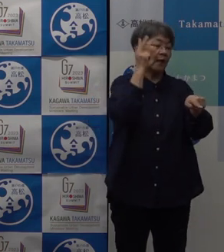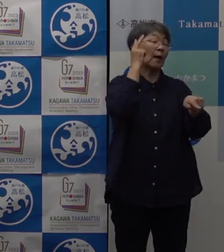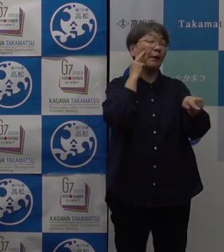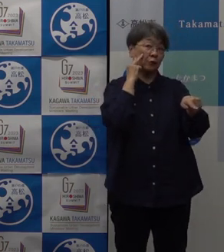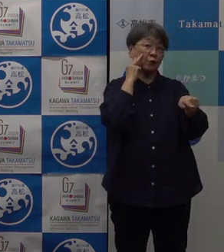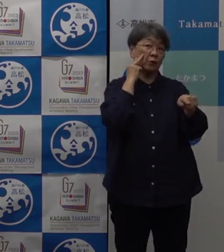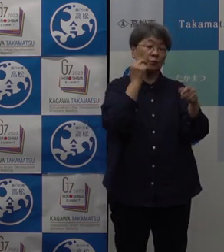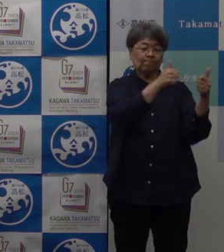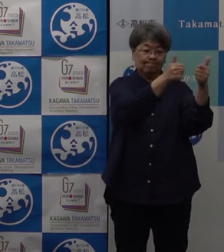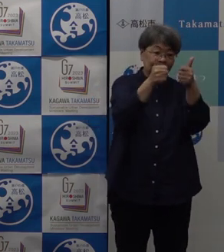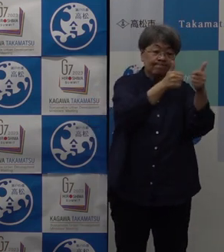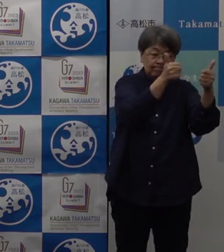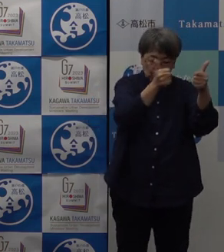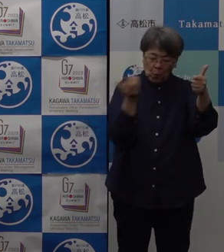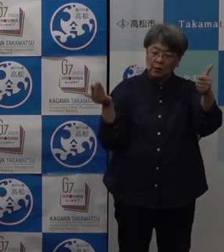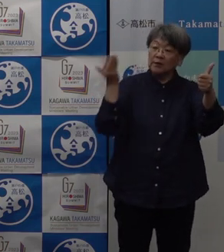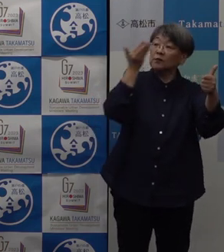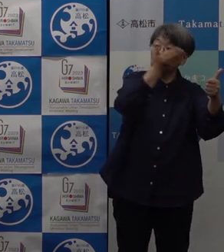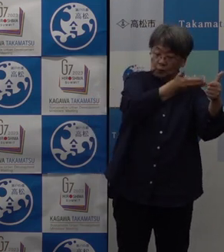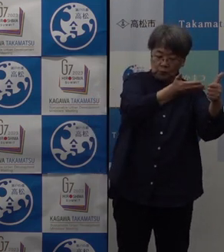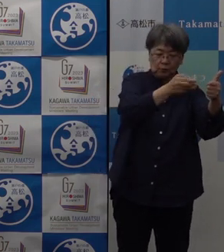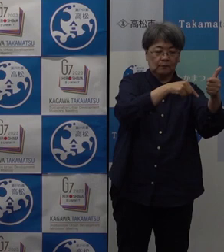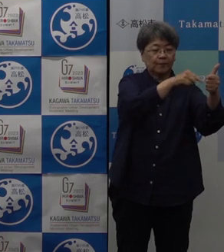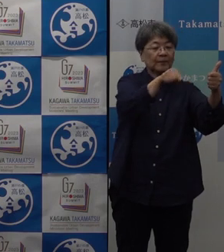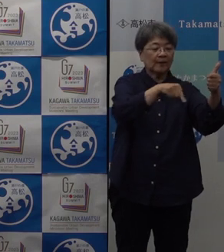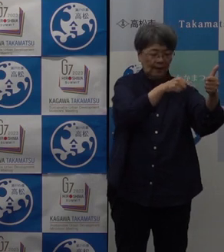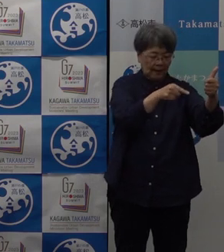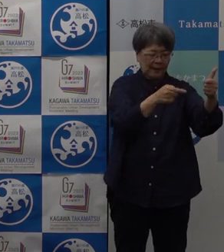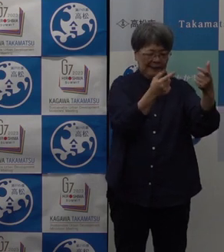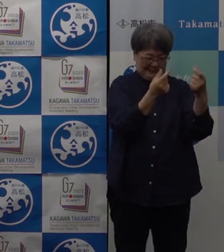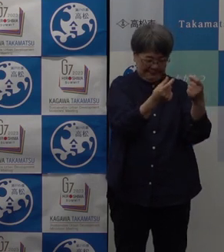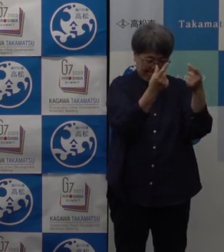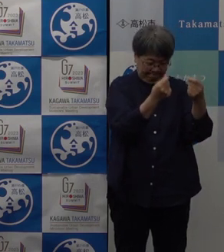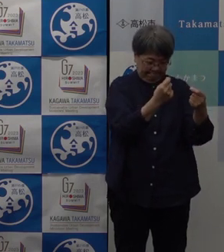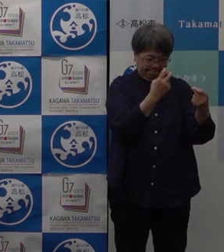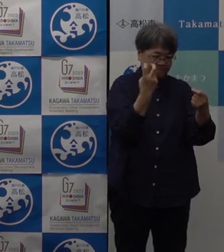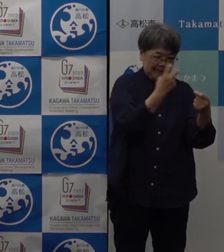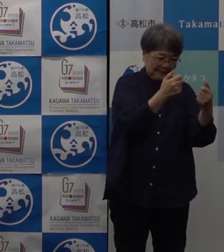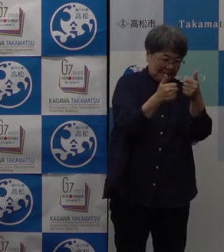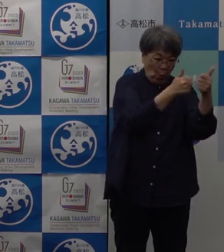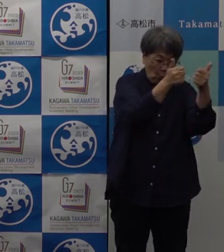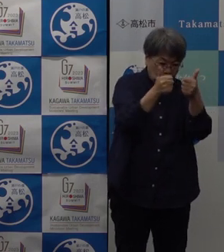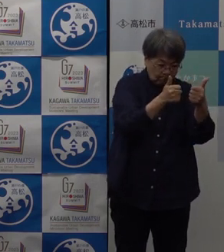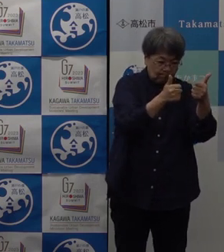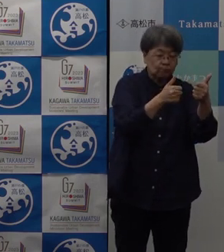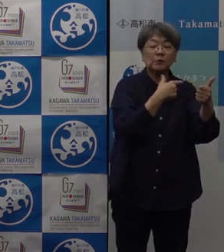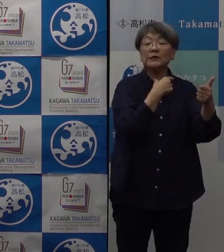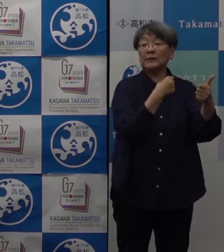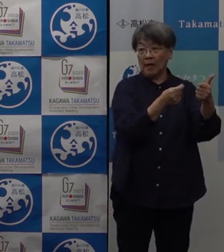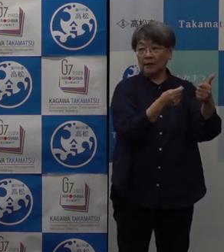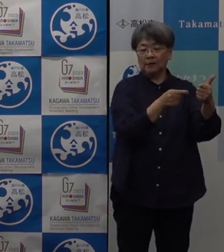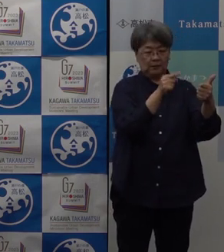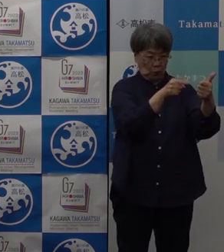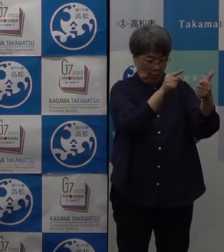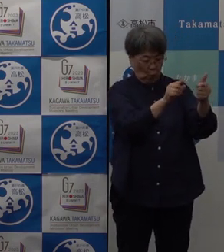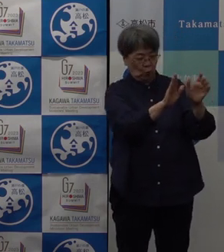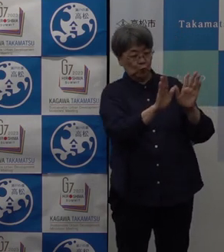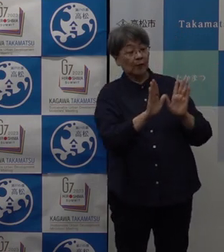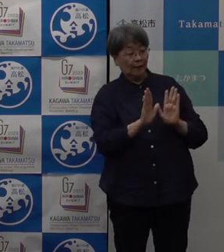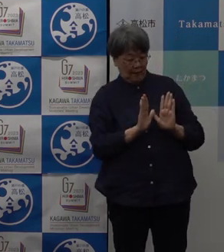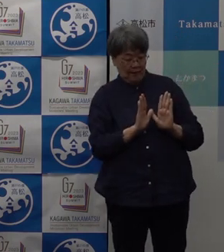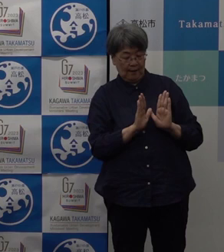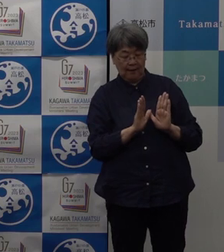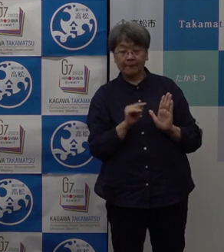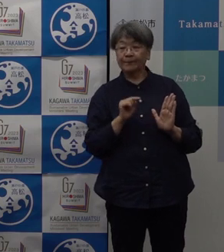ぐということになりますので、まあ、その辺についてしっかりとした議論が多分なされるんだと思いますが、まあ、それを受けて、まあ、ぜひ